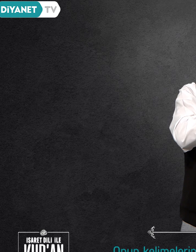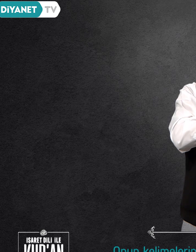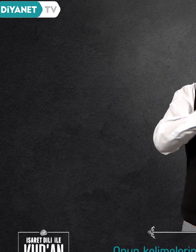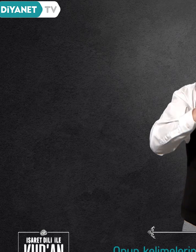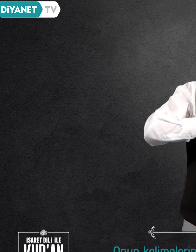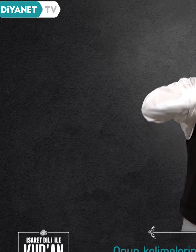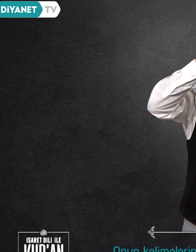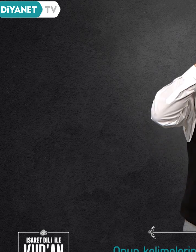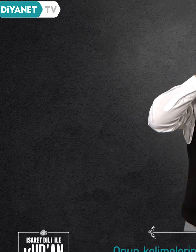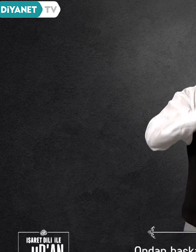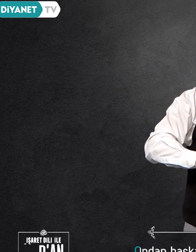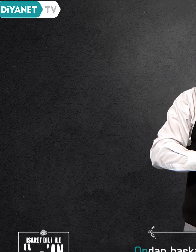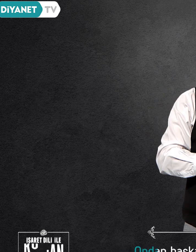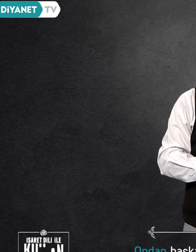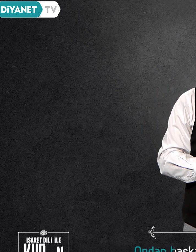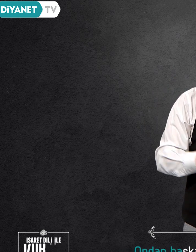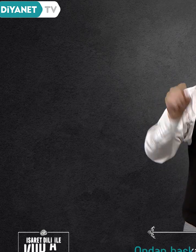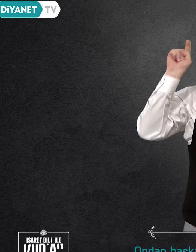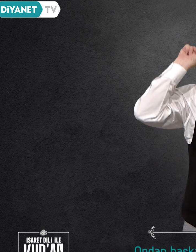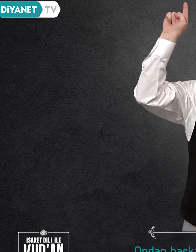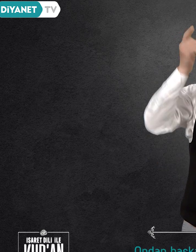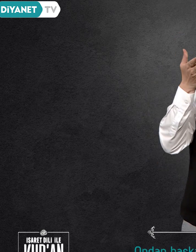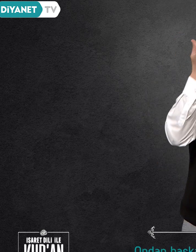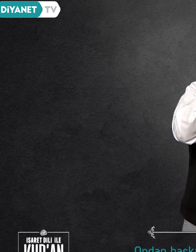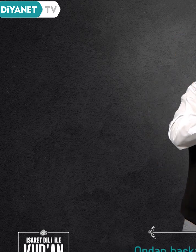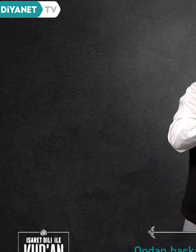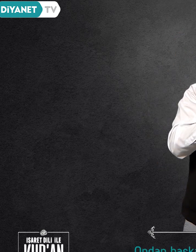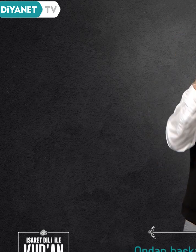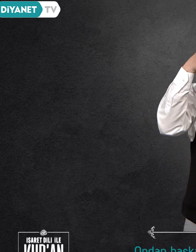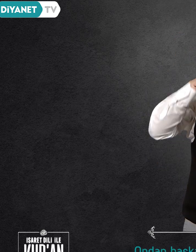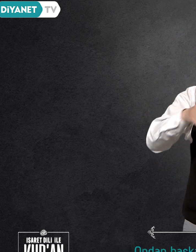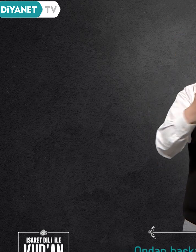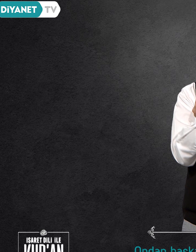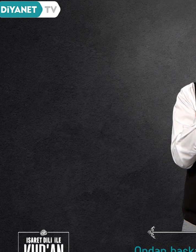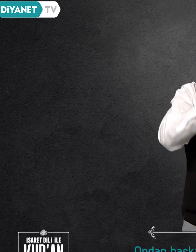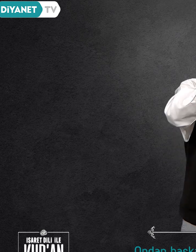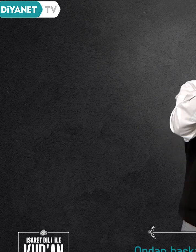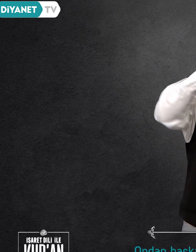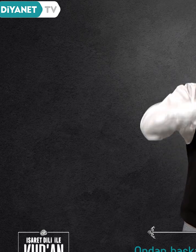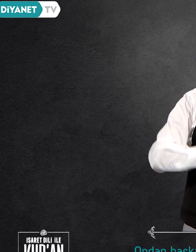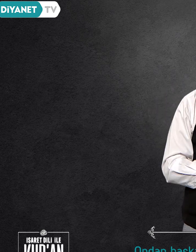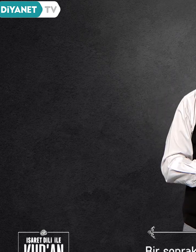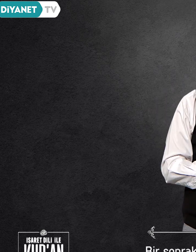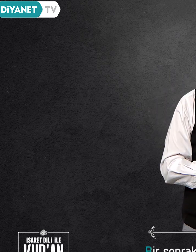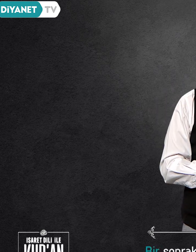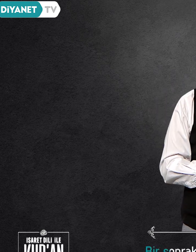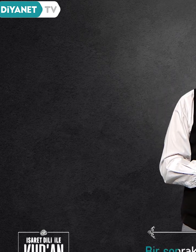yoktur bro ondan başka bir sığınak da bulamazsın Bir